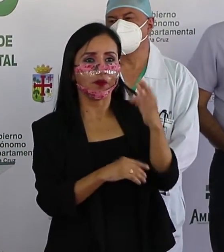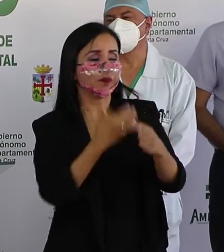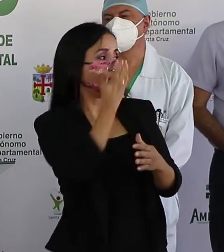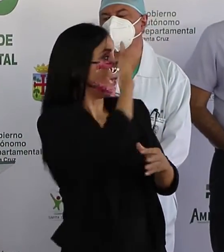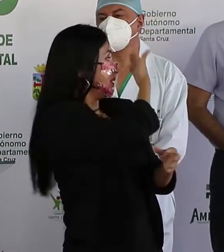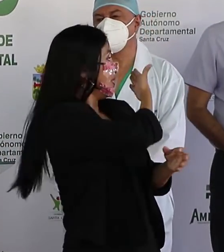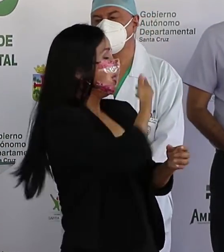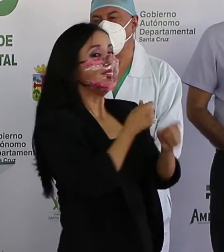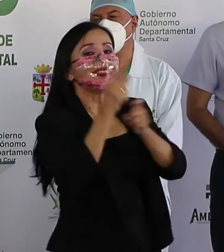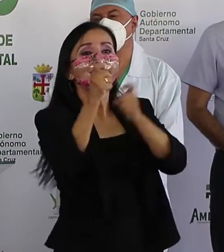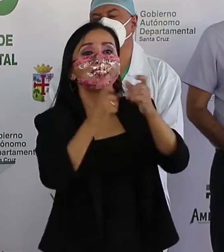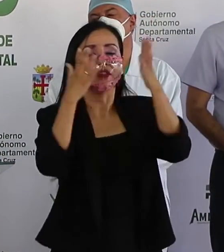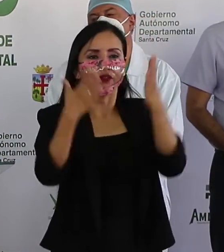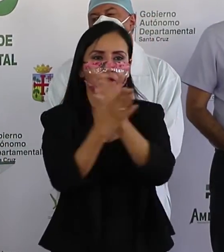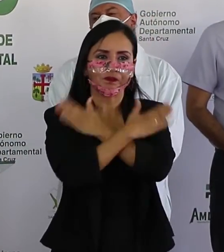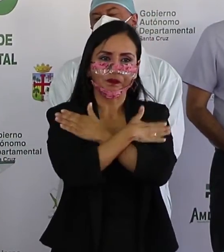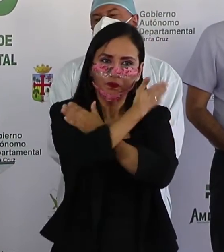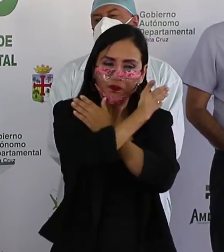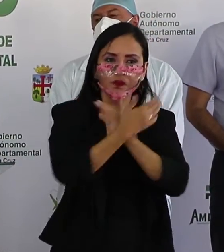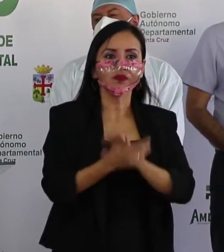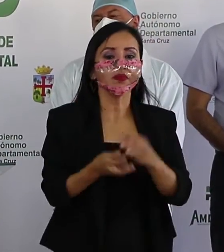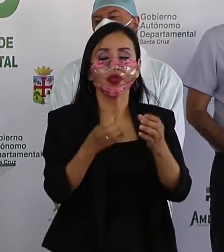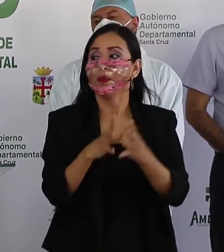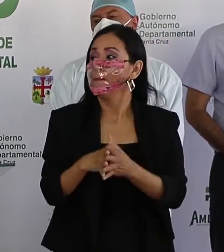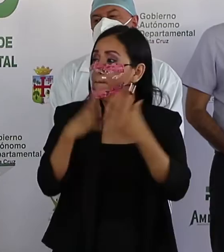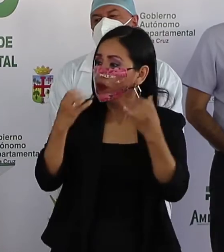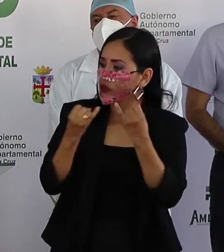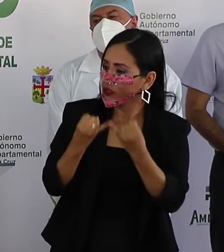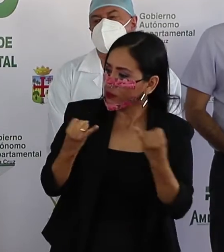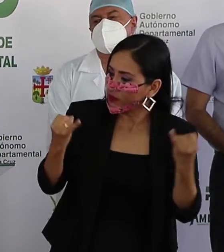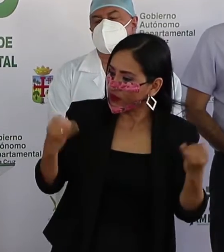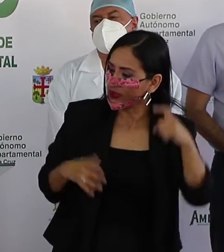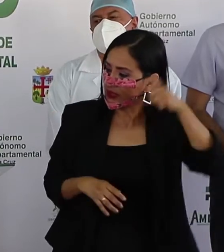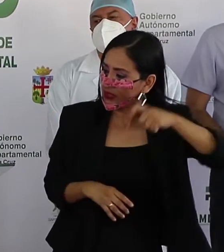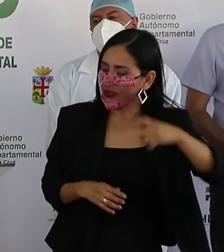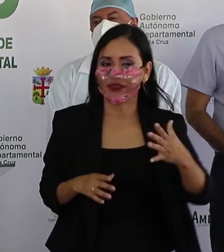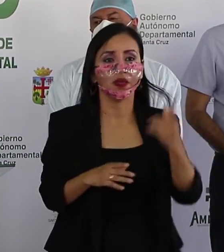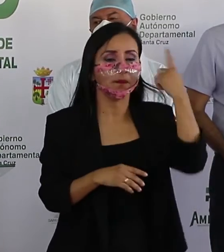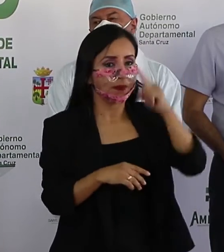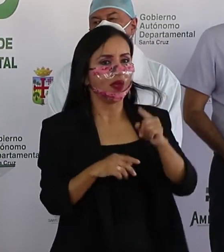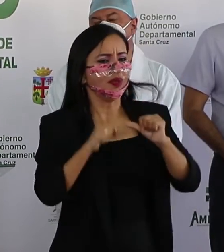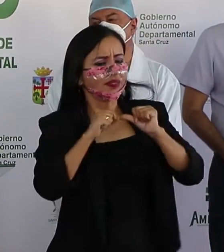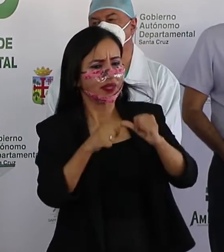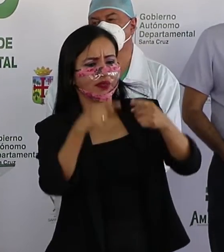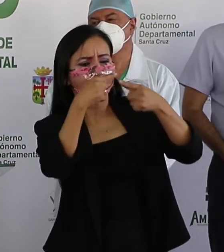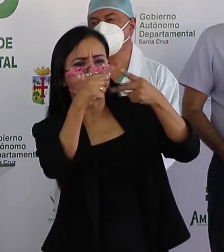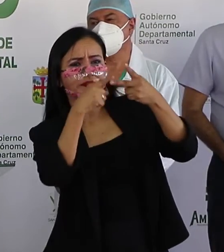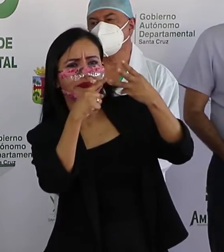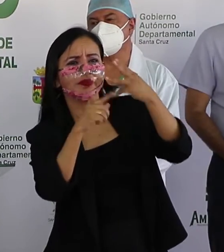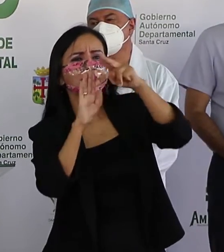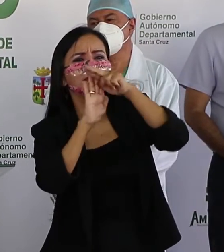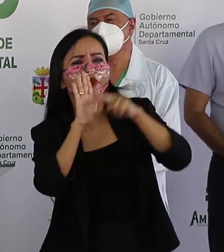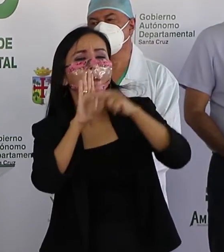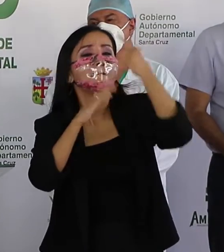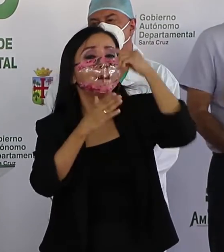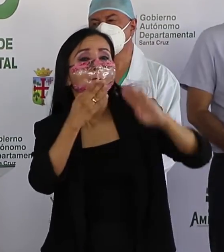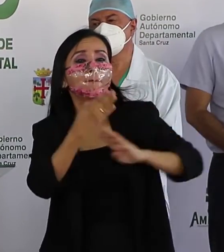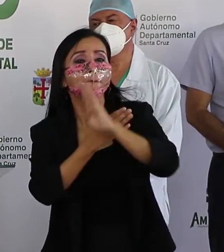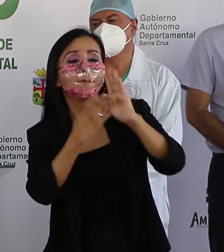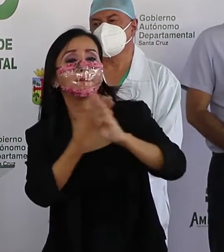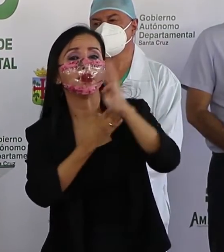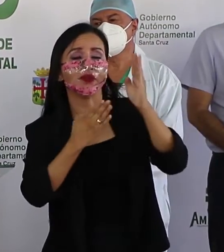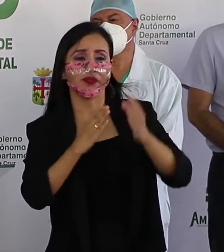cual saludamos. Insumo de mucha necesidad para seguir con las medidas de bioseguridad